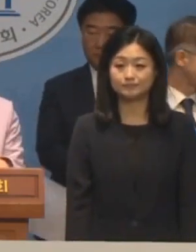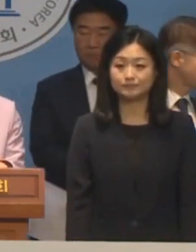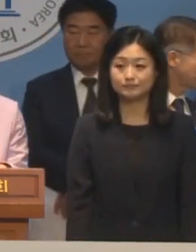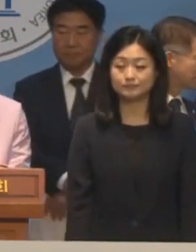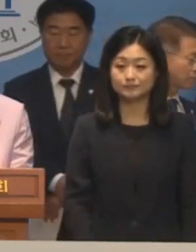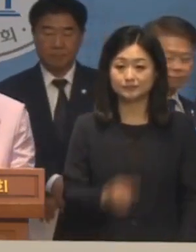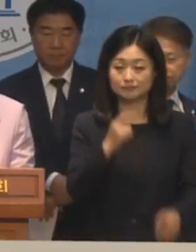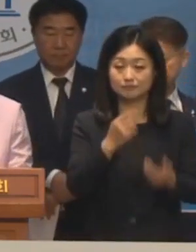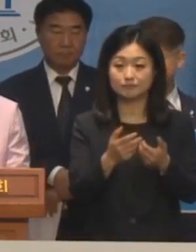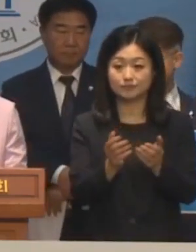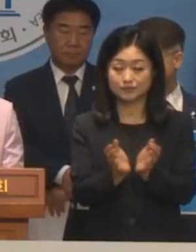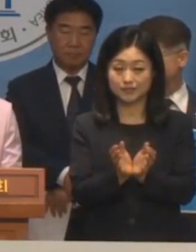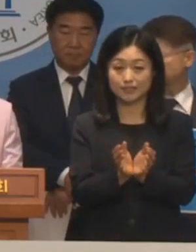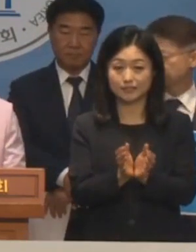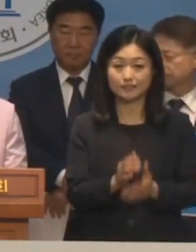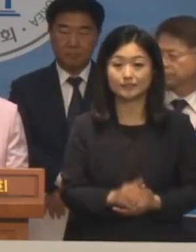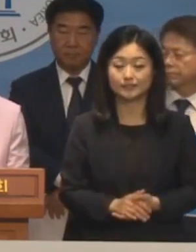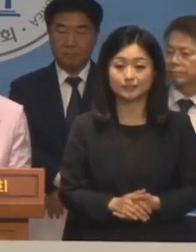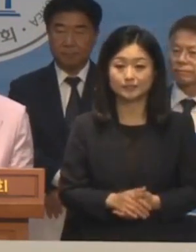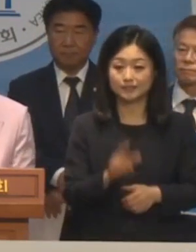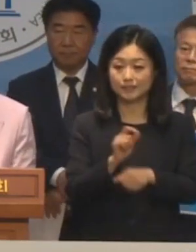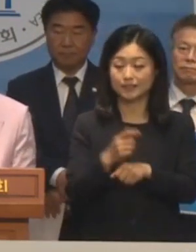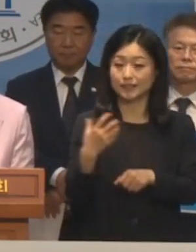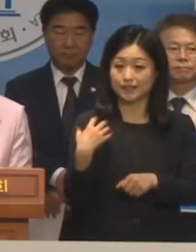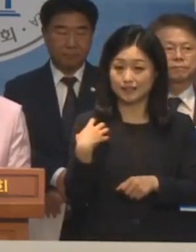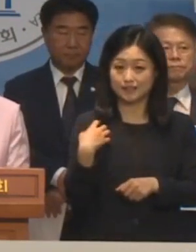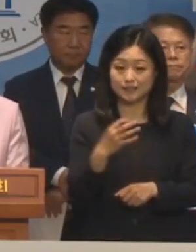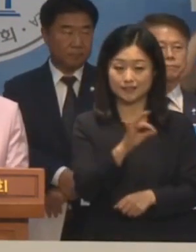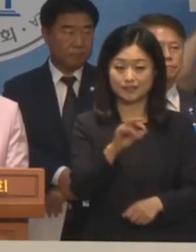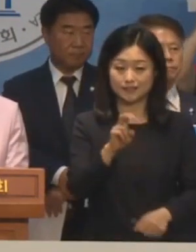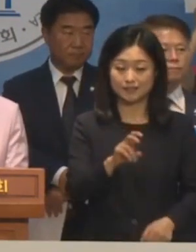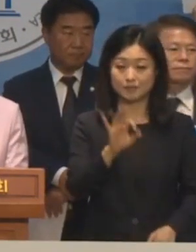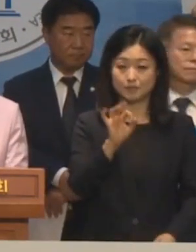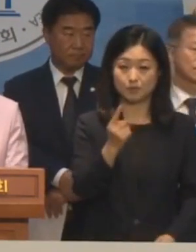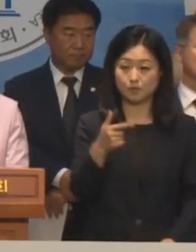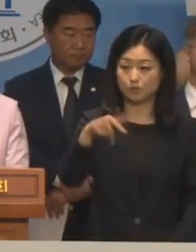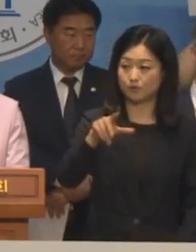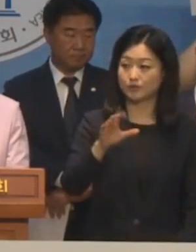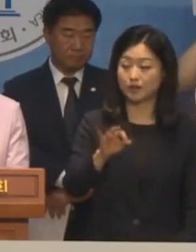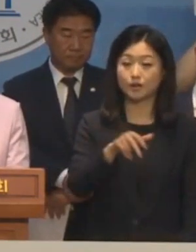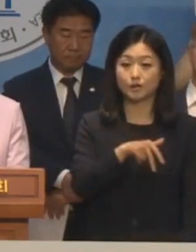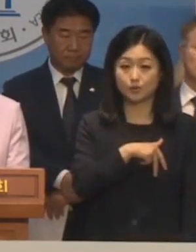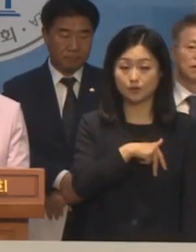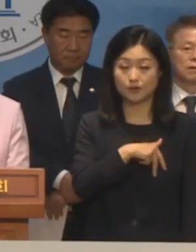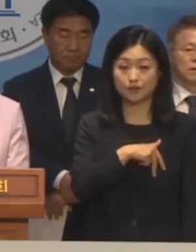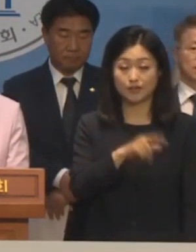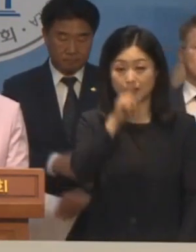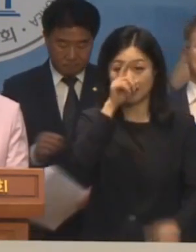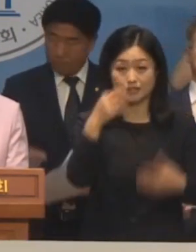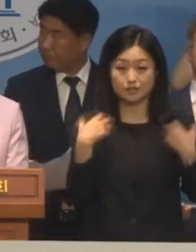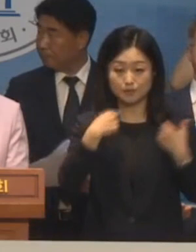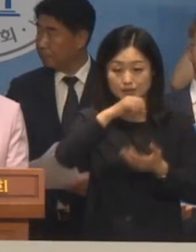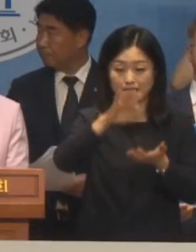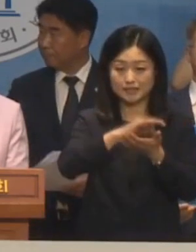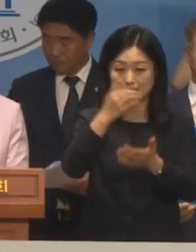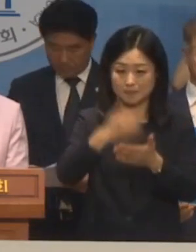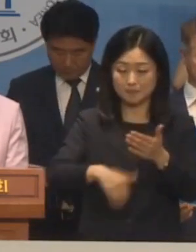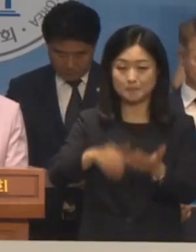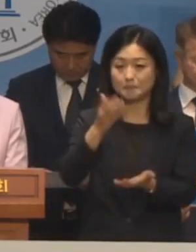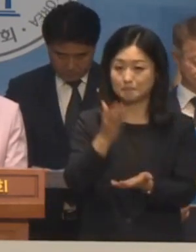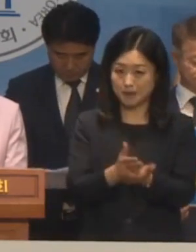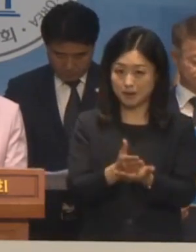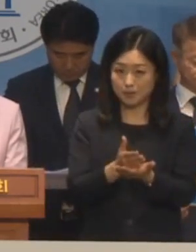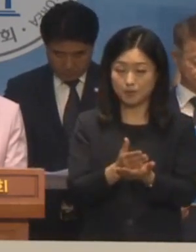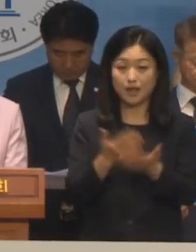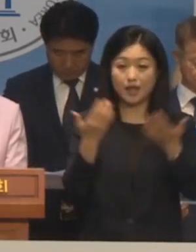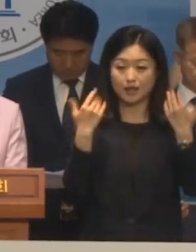네, 더불어민주당 문화체육관광위원회 간사를 맡고 있는 이모경 의원입니다. 정부는 무책임한 예산 삭감 중단하고